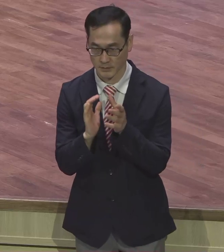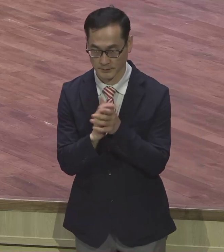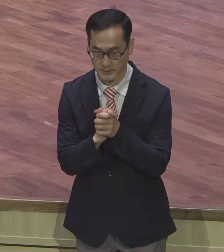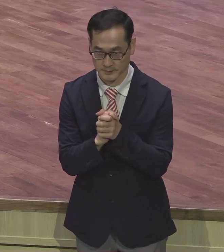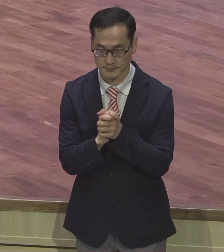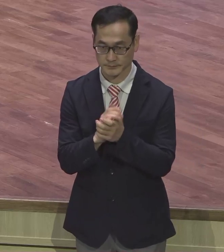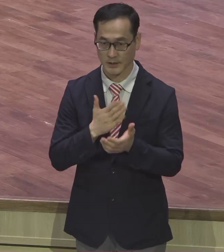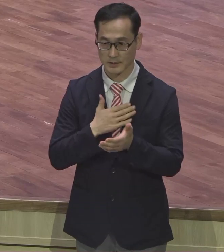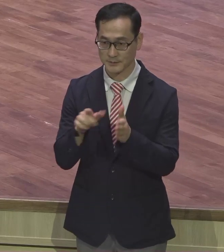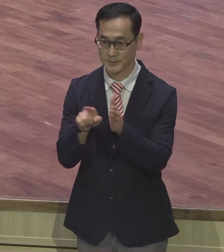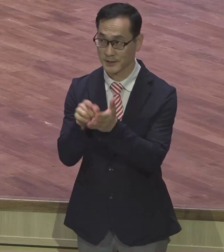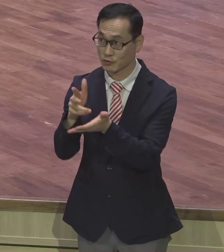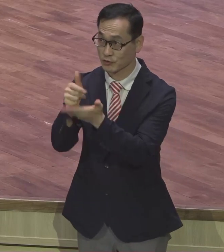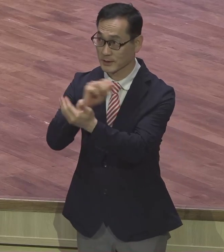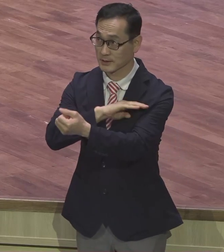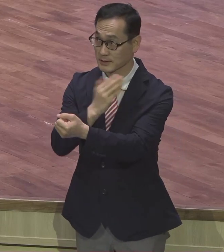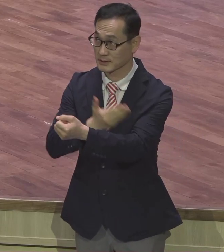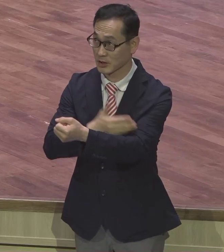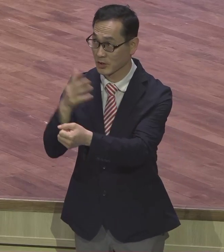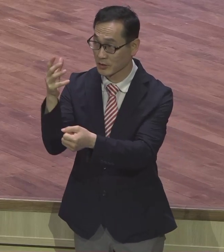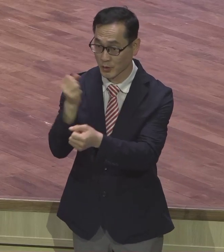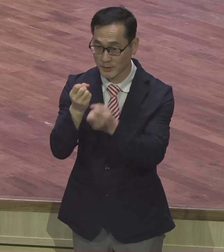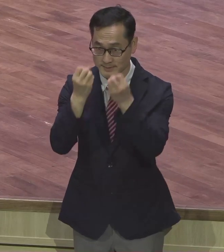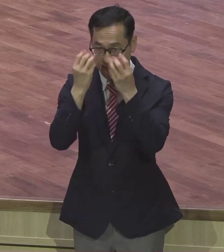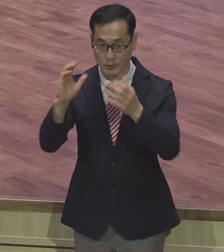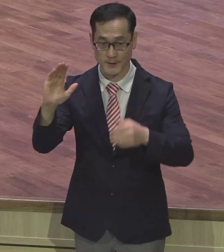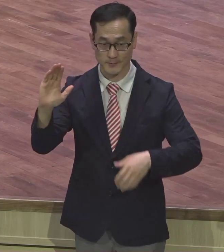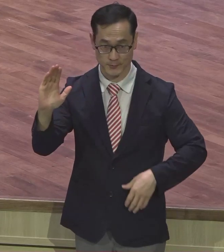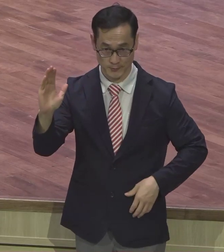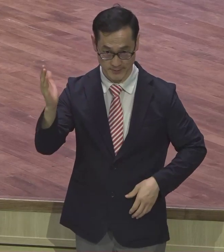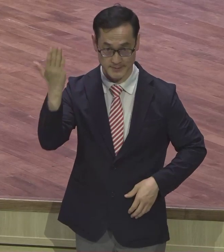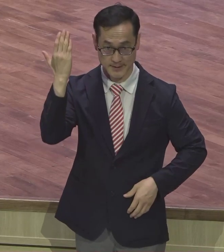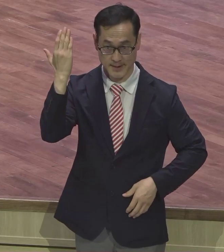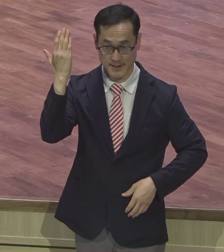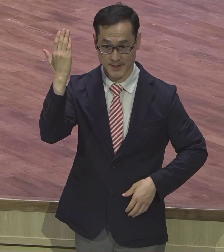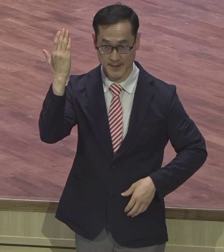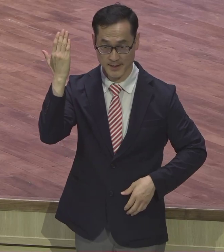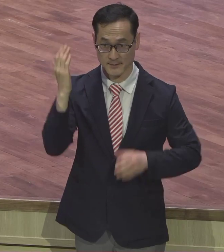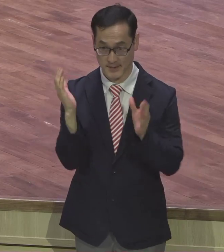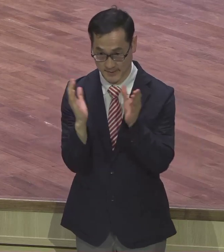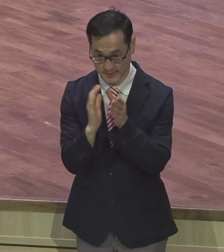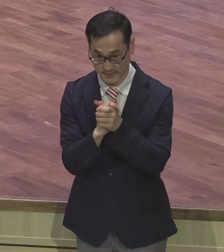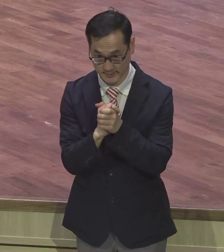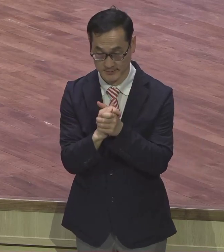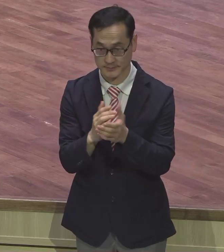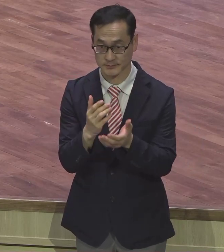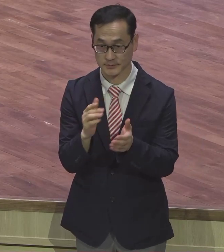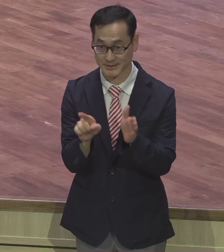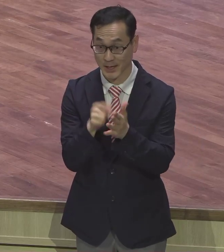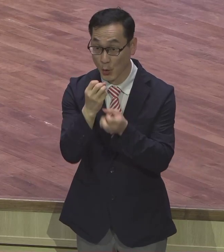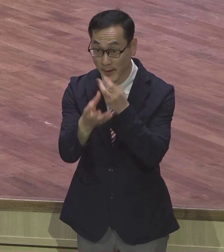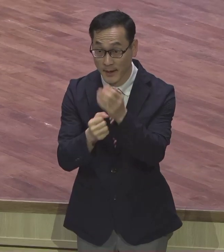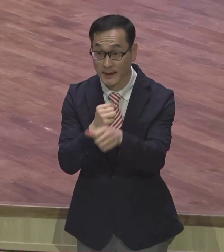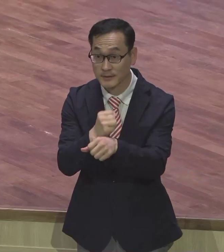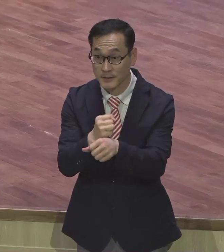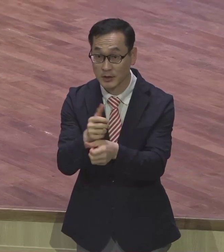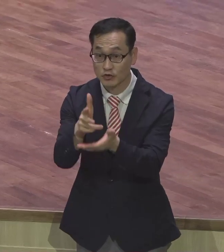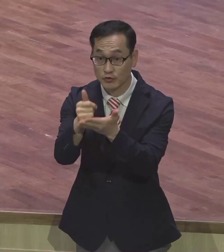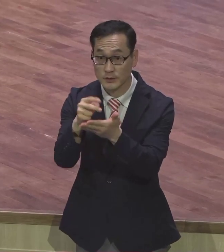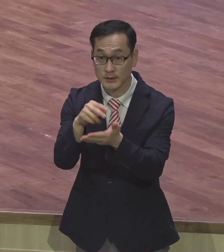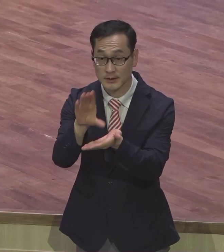늘 하나님의 능력으로 새롭게 되길 바랍니다. 신앙 고백합니다. 주는 그리스도시오